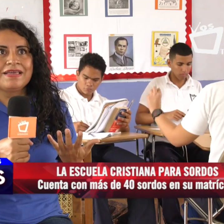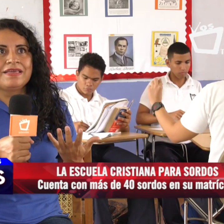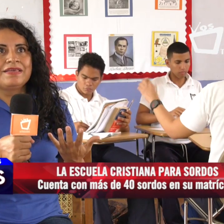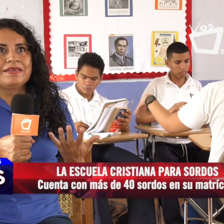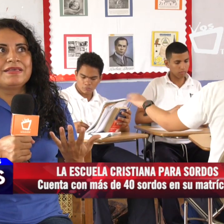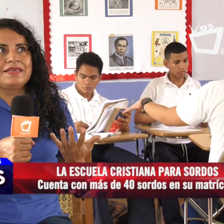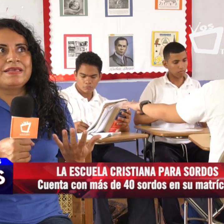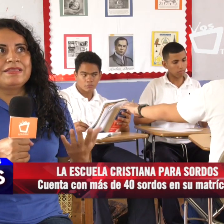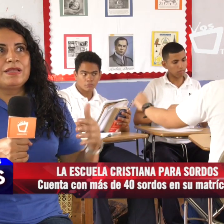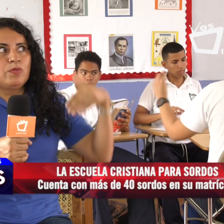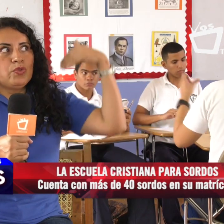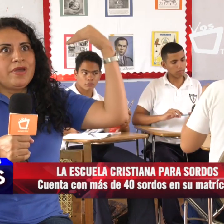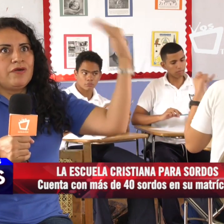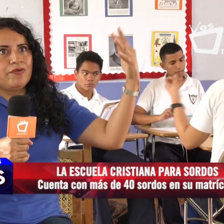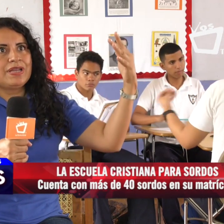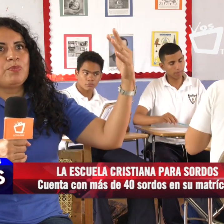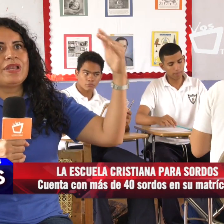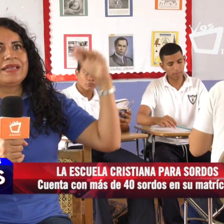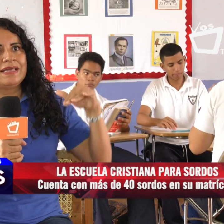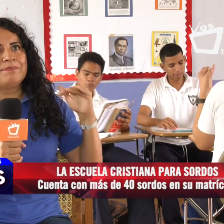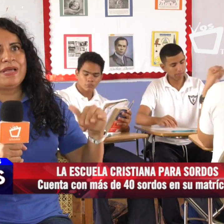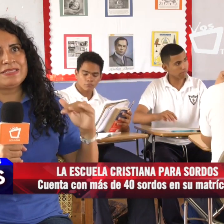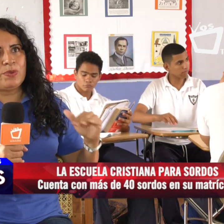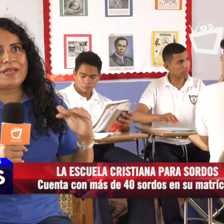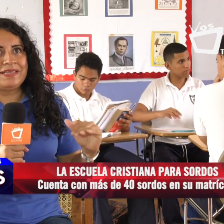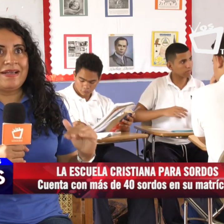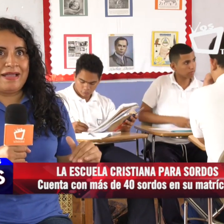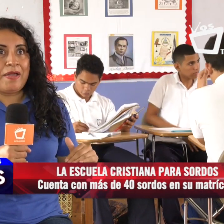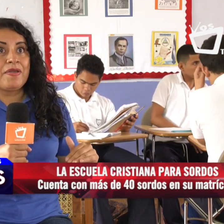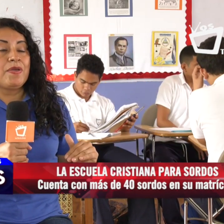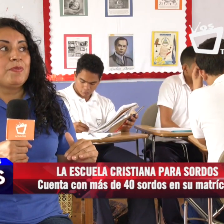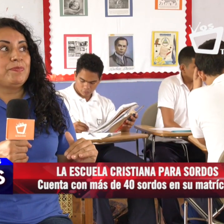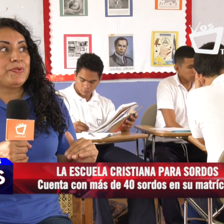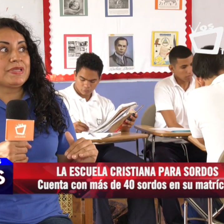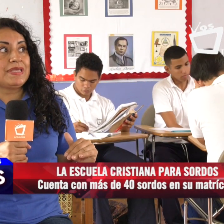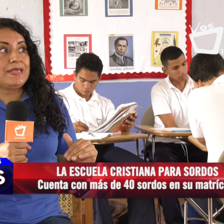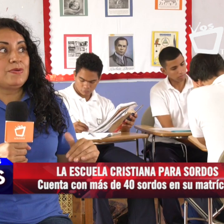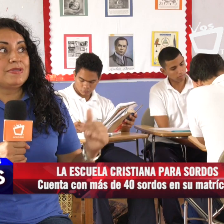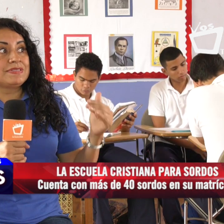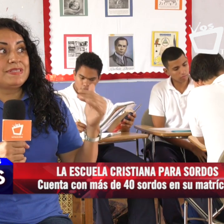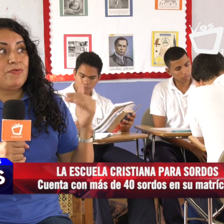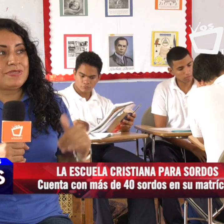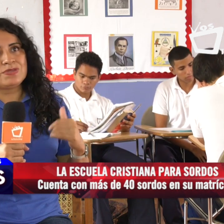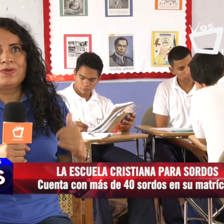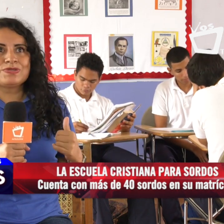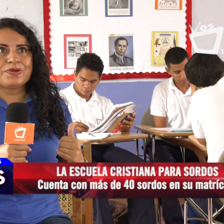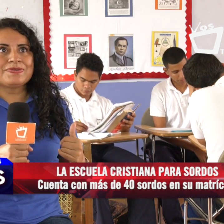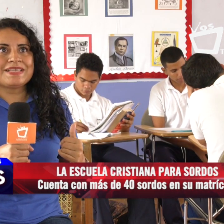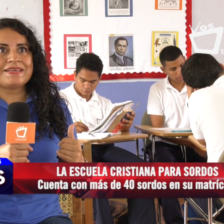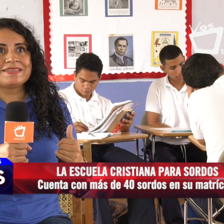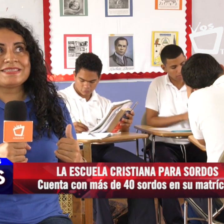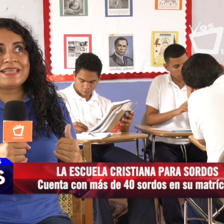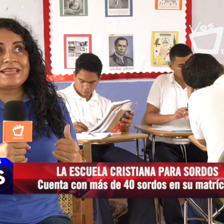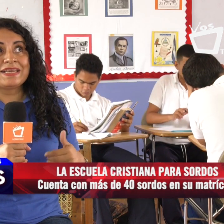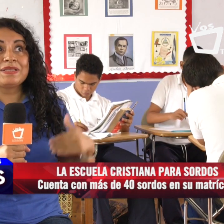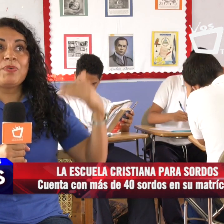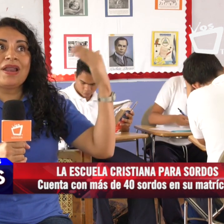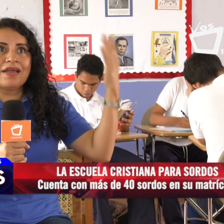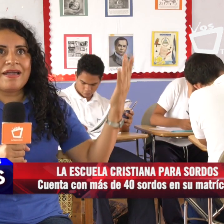del mundo allá afuera, pues la están haciendo práctica acá, porque si fuese solo sordo, o sea, salir después a la